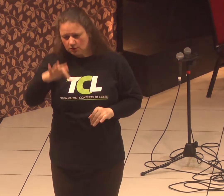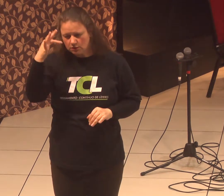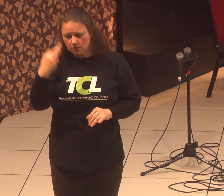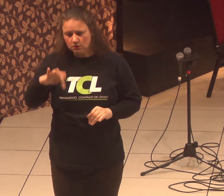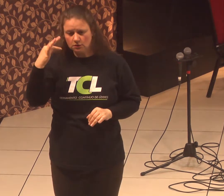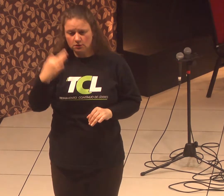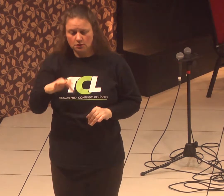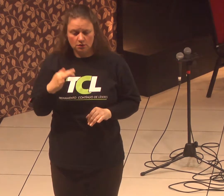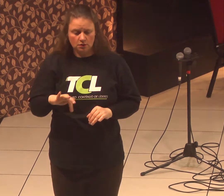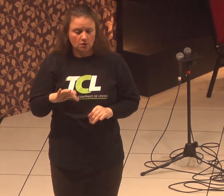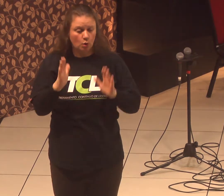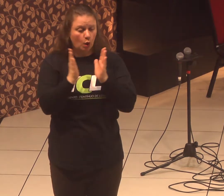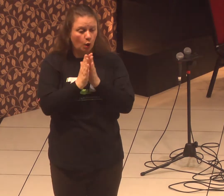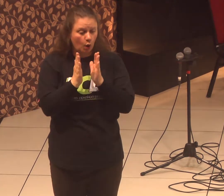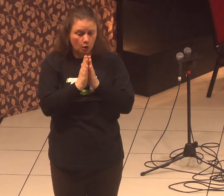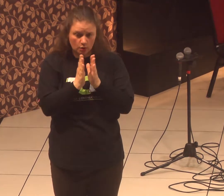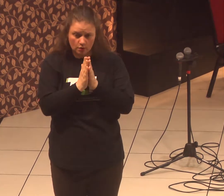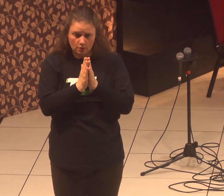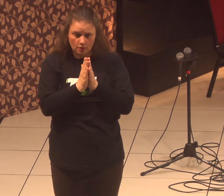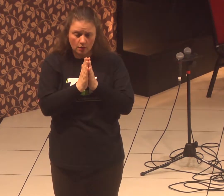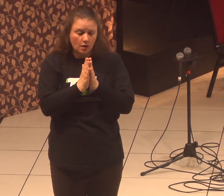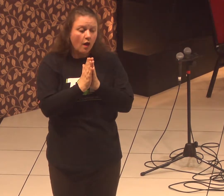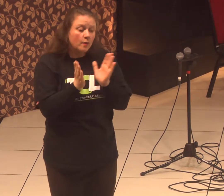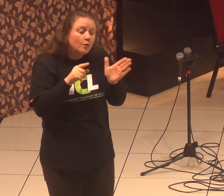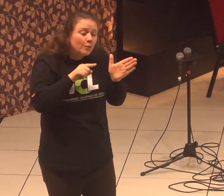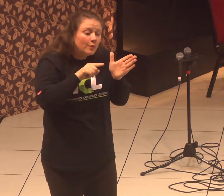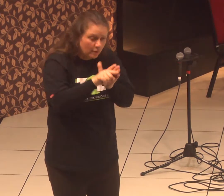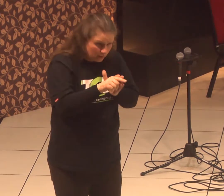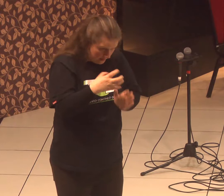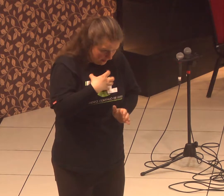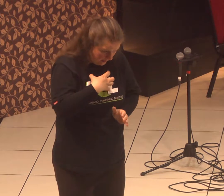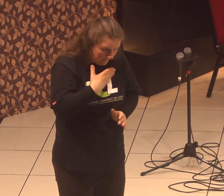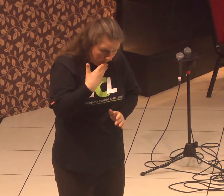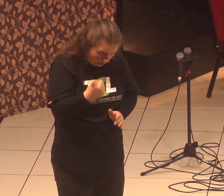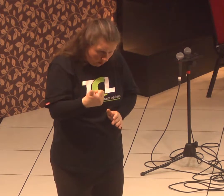Você ora e não custa perguntar, e aí, você sentiu alguma melhora?